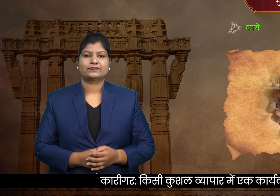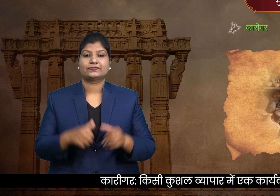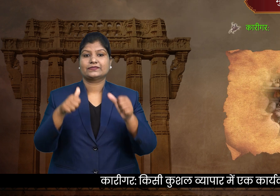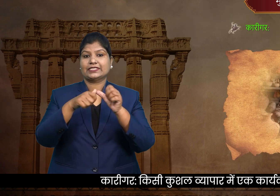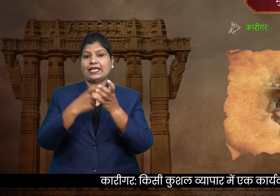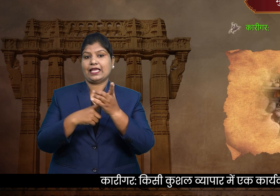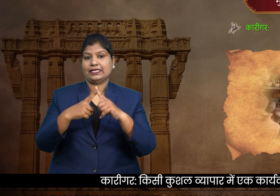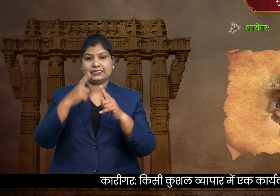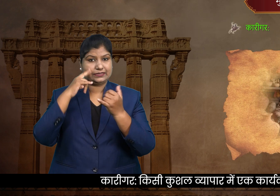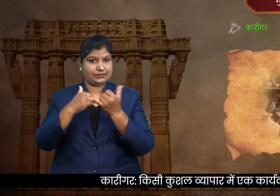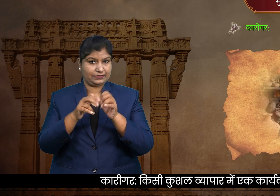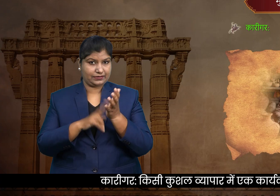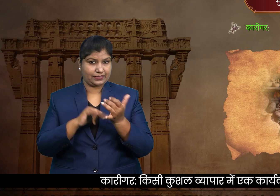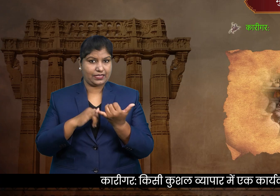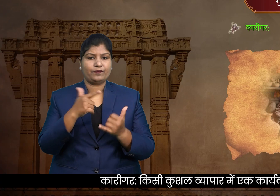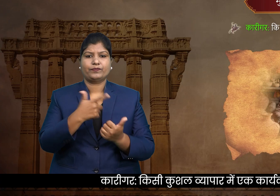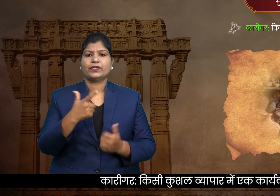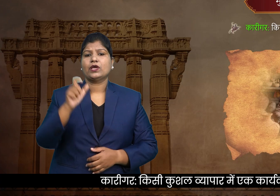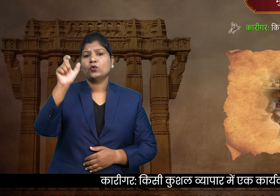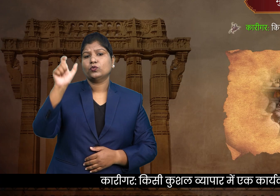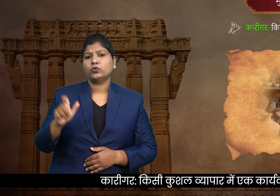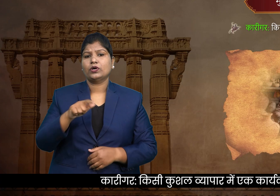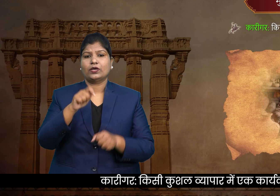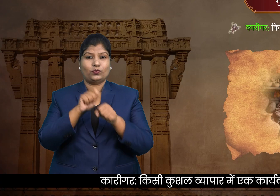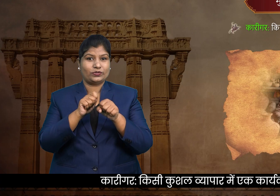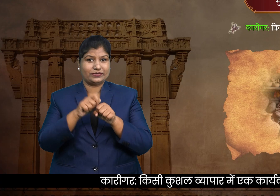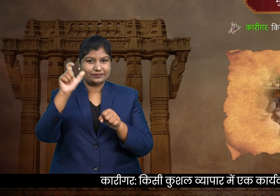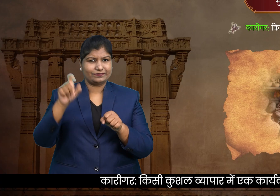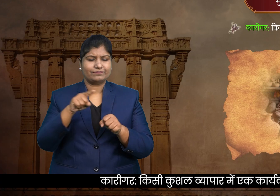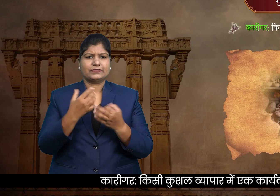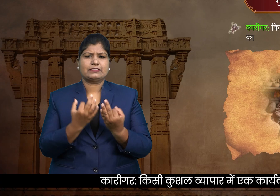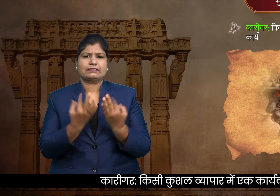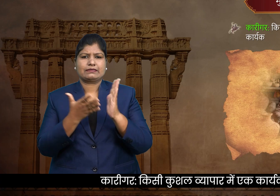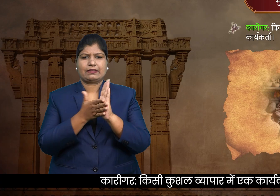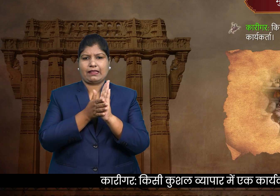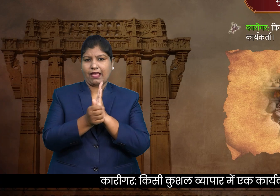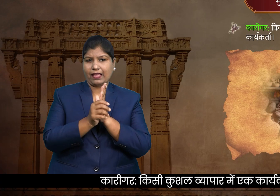कारीगर, किसी कुशल व्यापार में एक कार्यकर्ता।